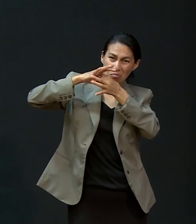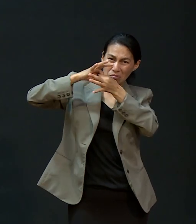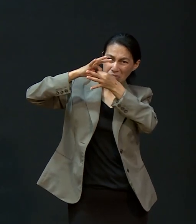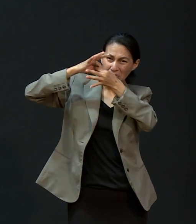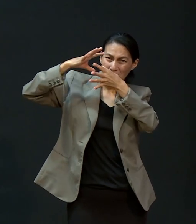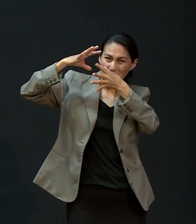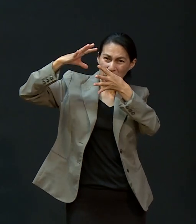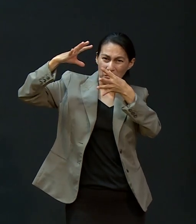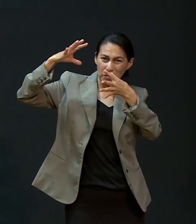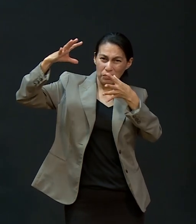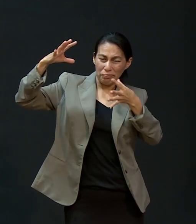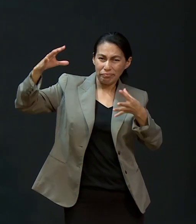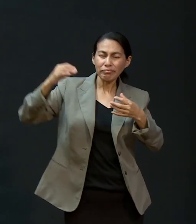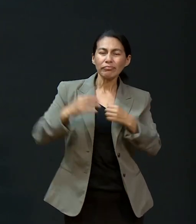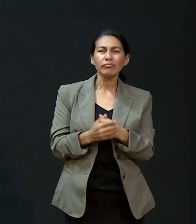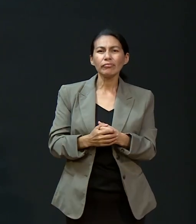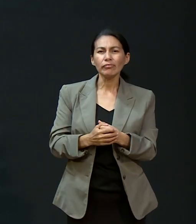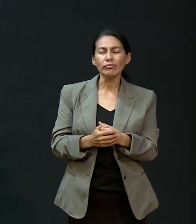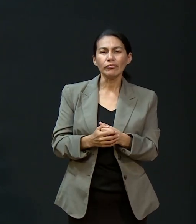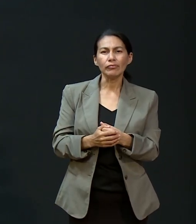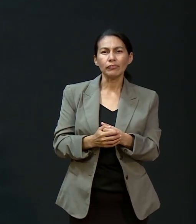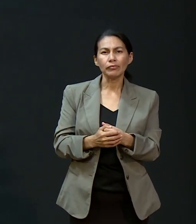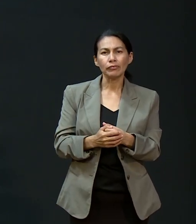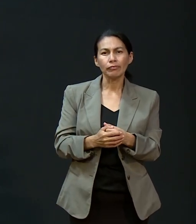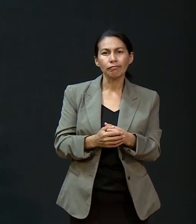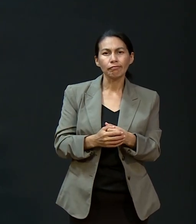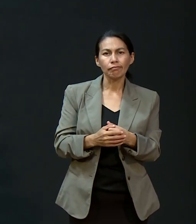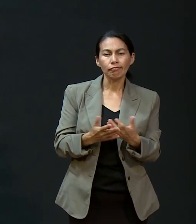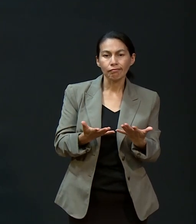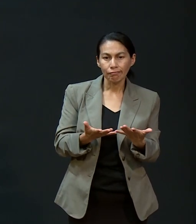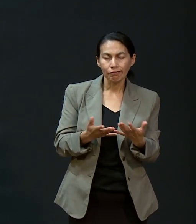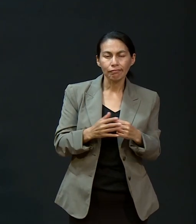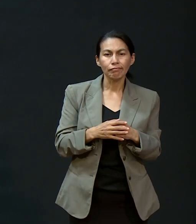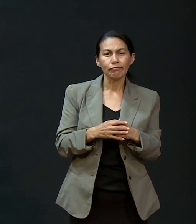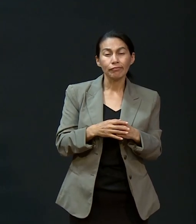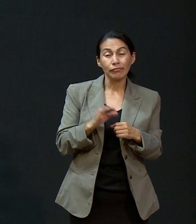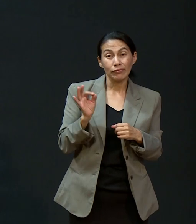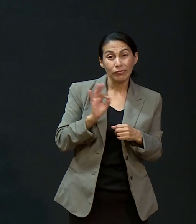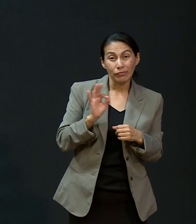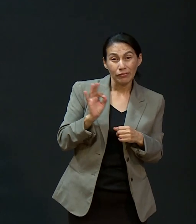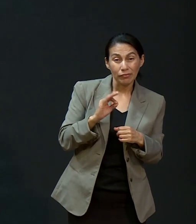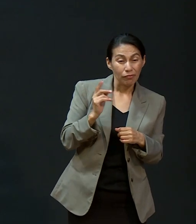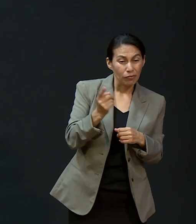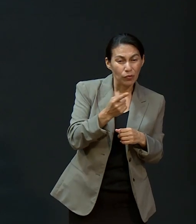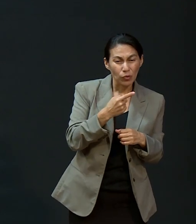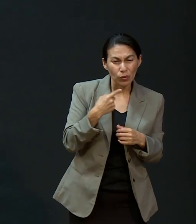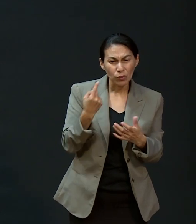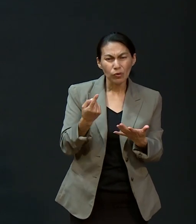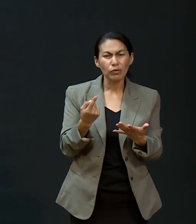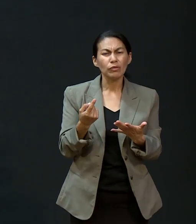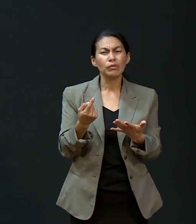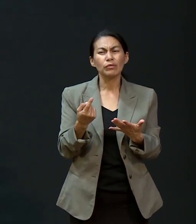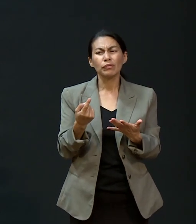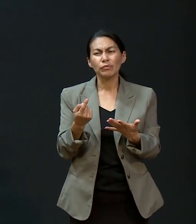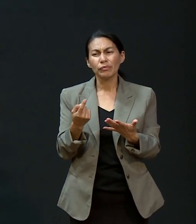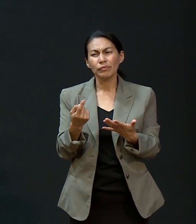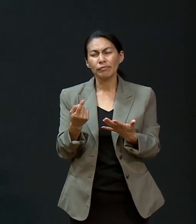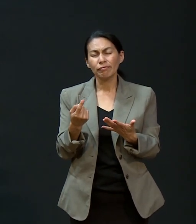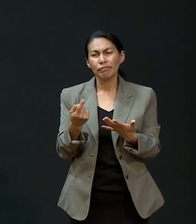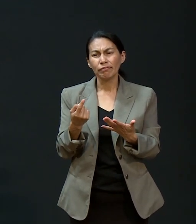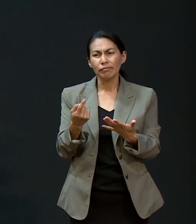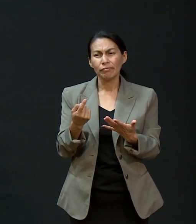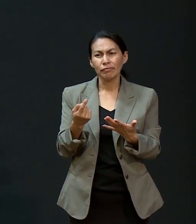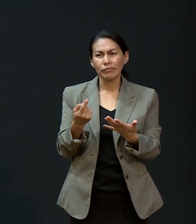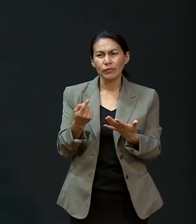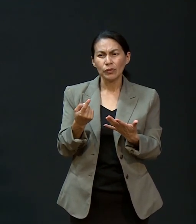por el cual. Y tal vez las tentaciones que también podemos tener sean un momento en que nosotros